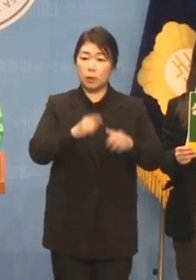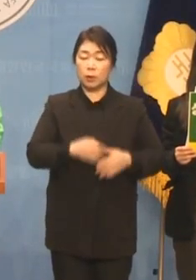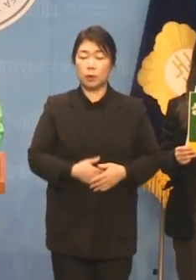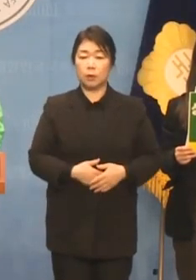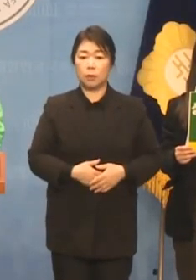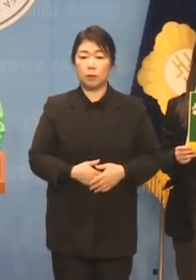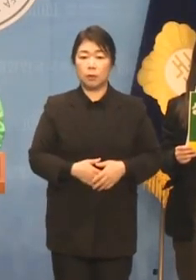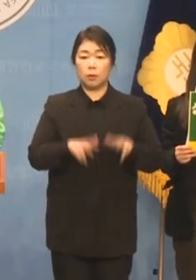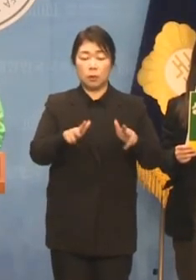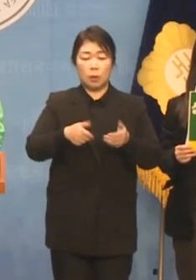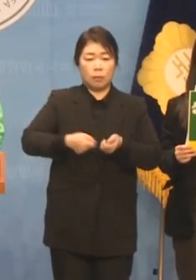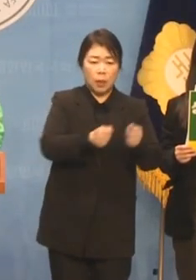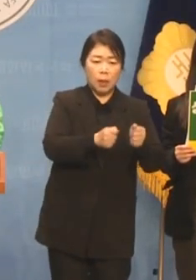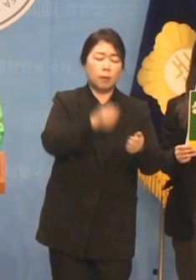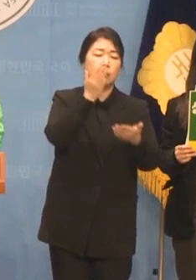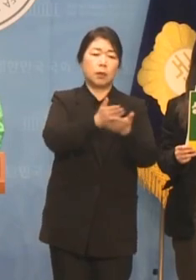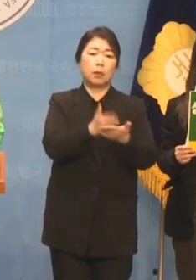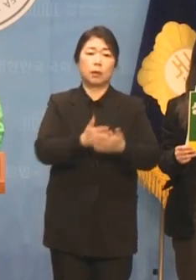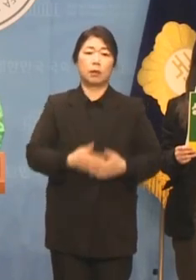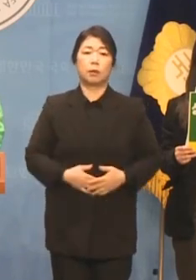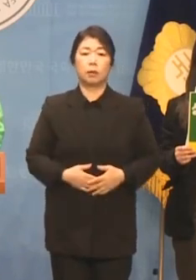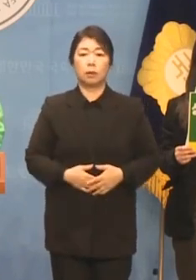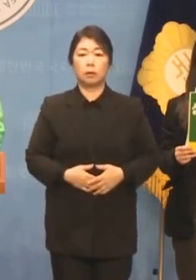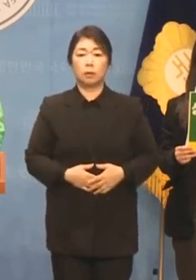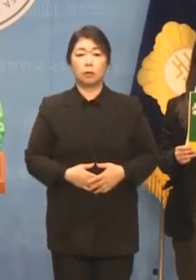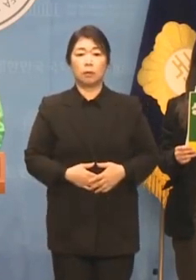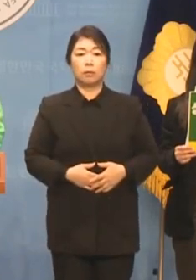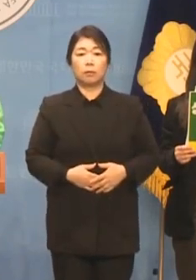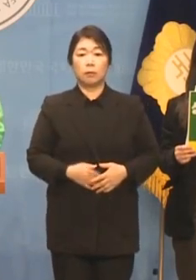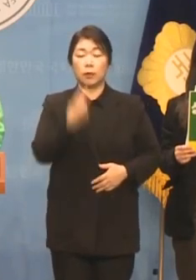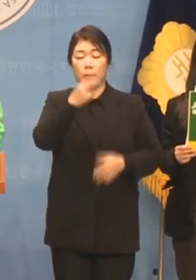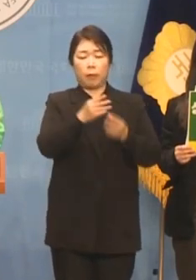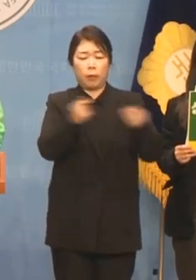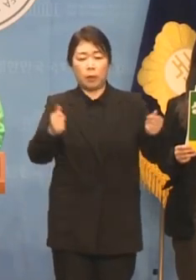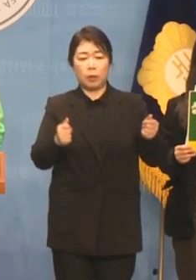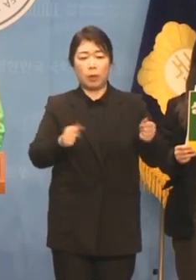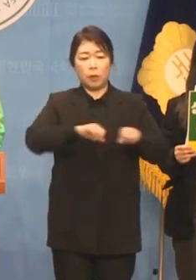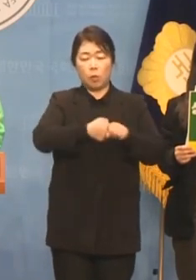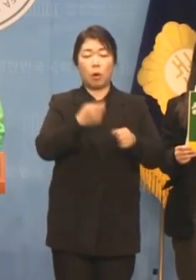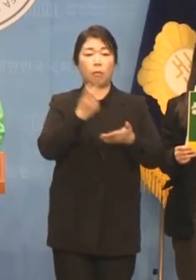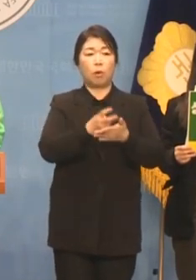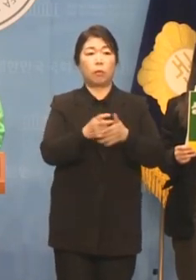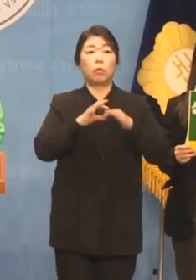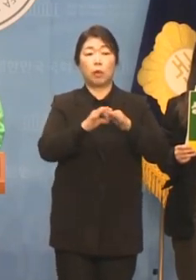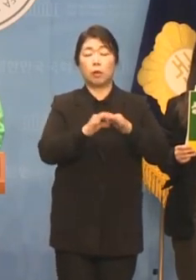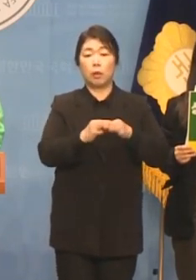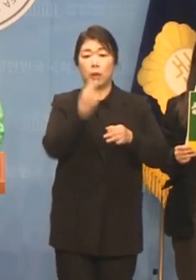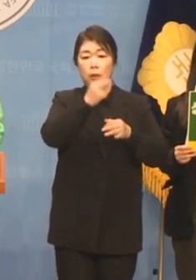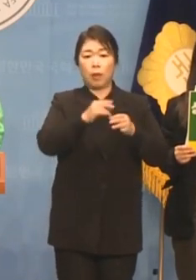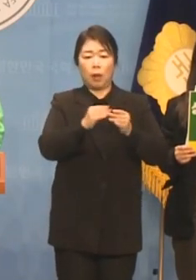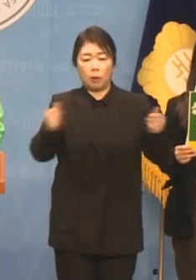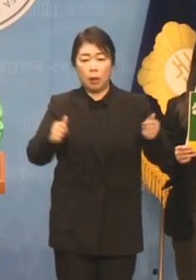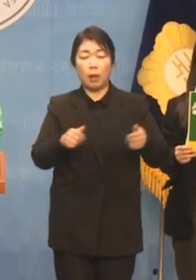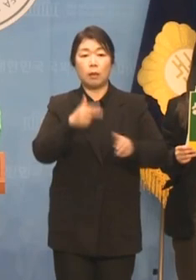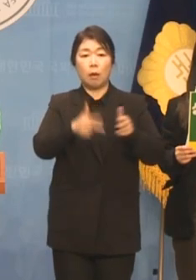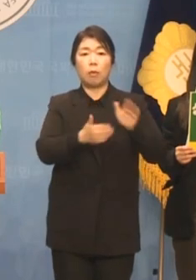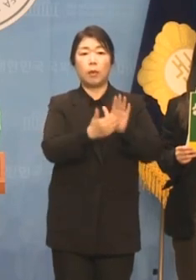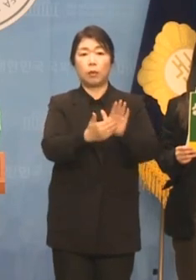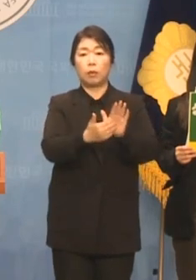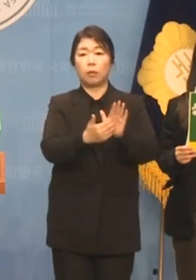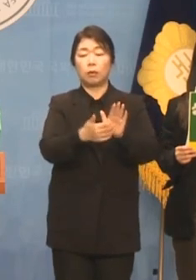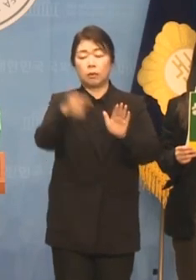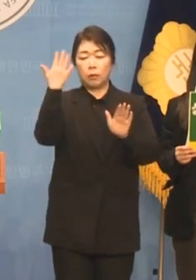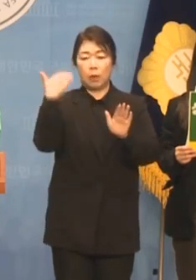당장 삽지를 멈춰야 합니다 녹색 정의당은 생태 학살 처벌법 재정을 통해 이런 생태 학살 사업을 맡고